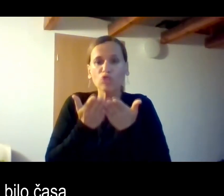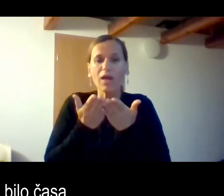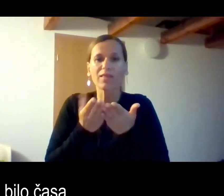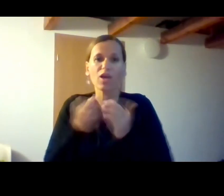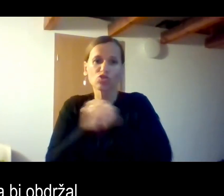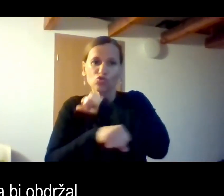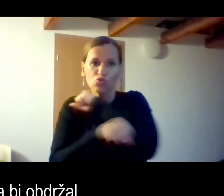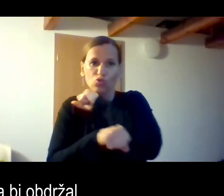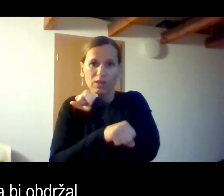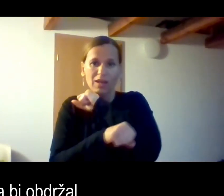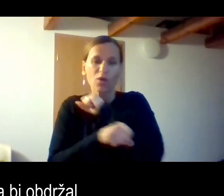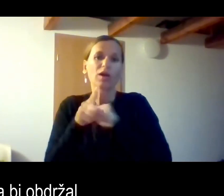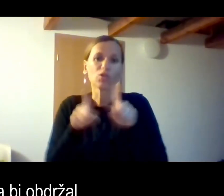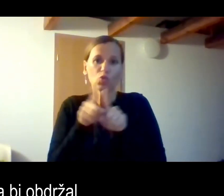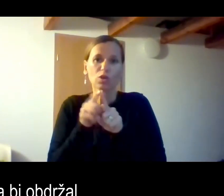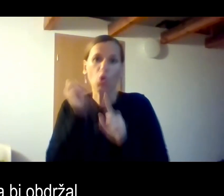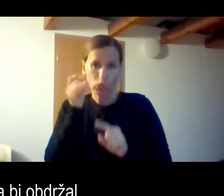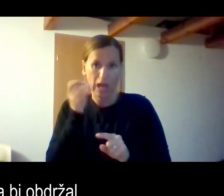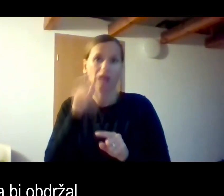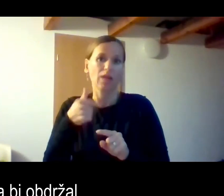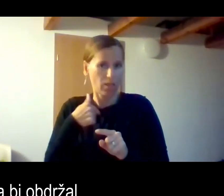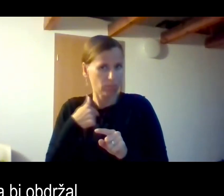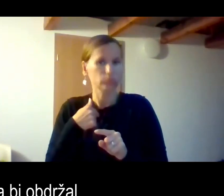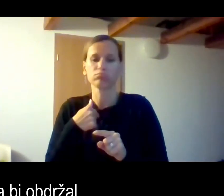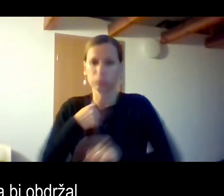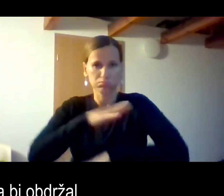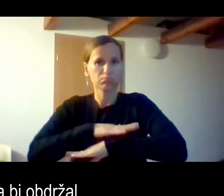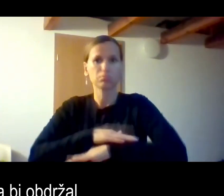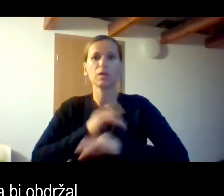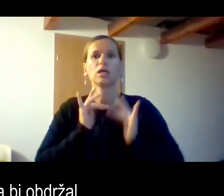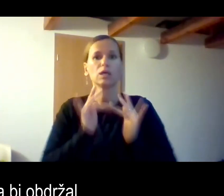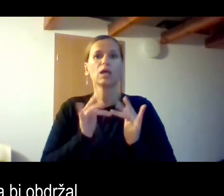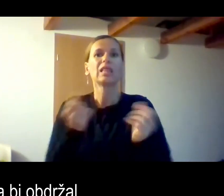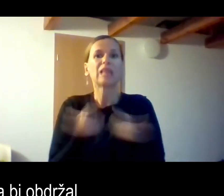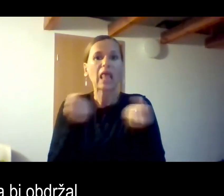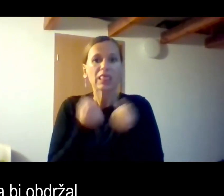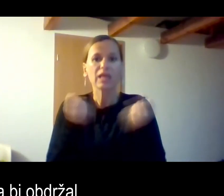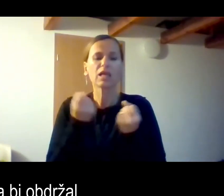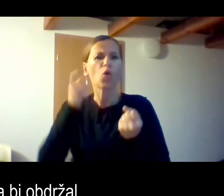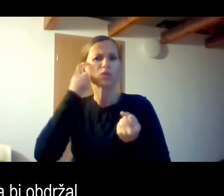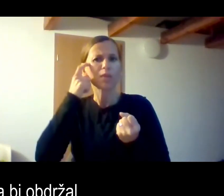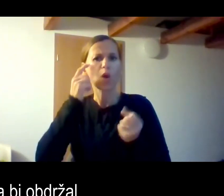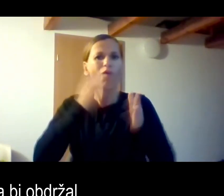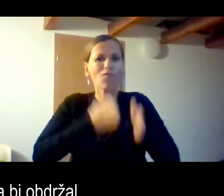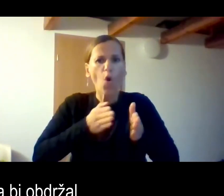In seveda vsakodnevno sem tudi treniral, in vzdrževal formo, in